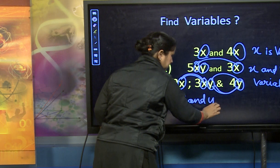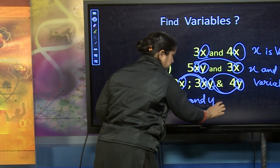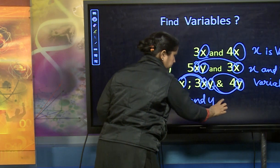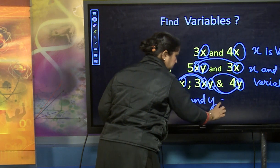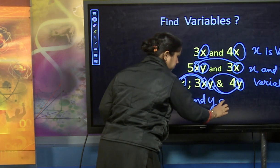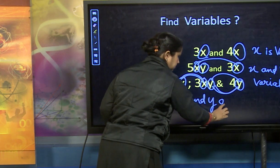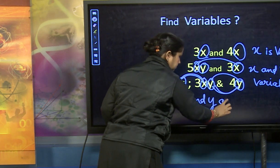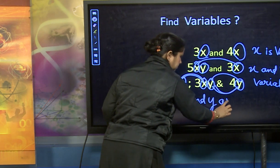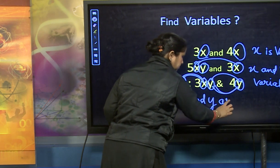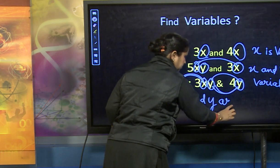कि व्हाय